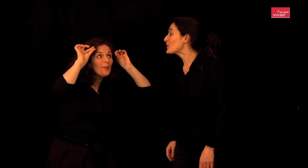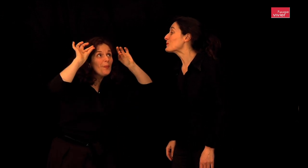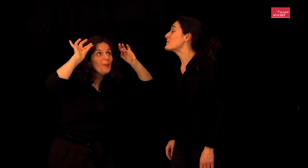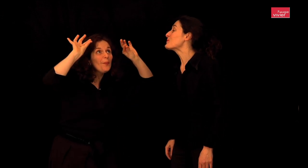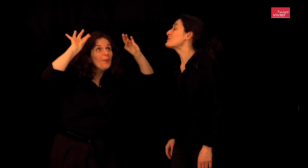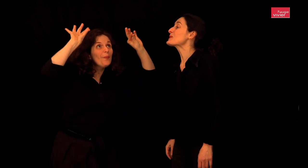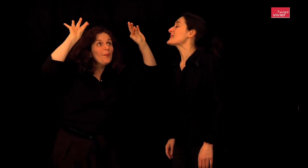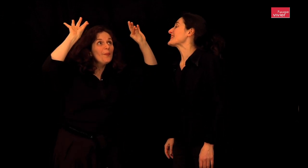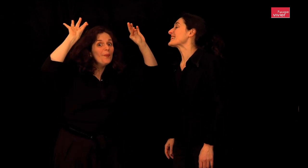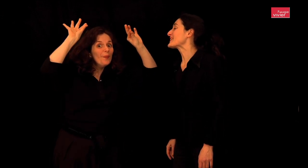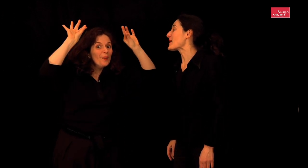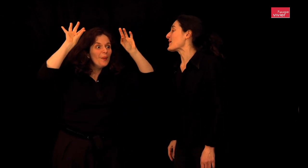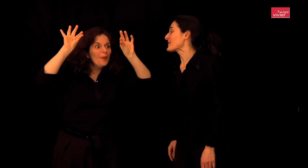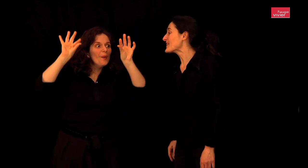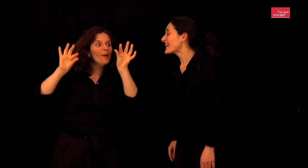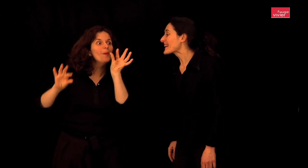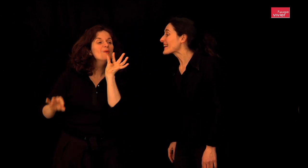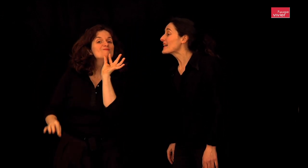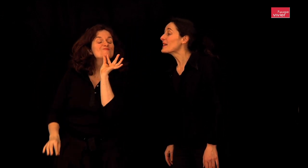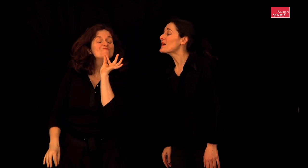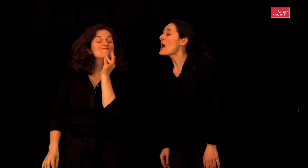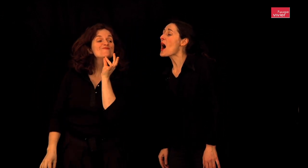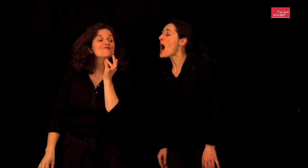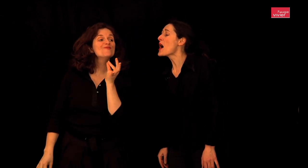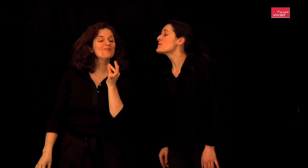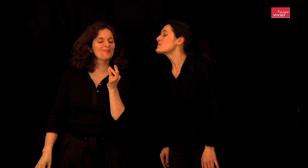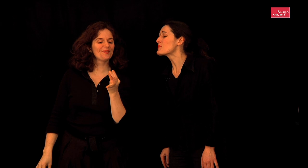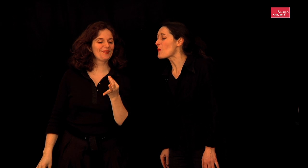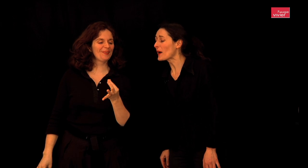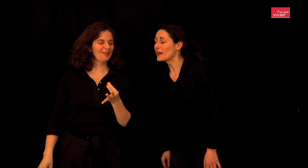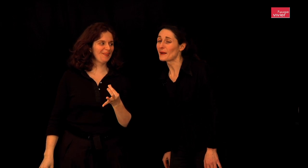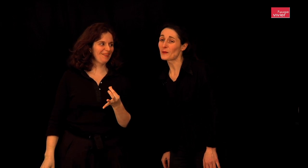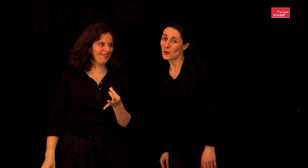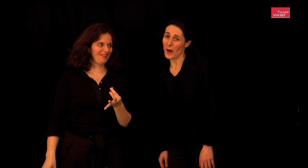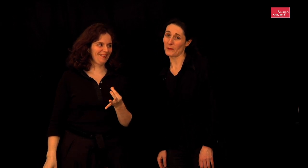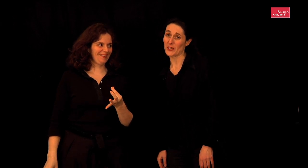de petites cornes et un poil de barbichette.